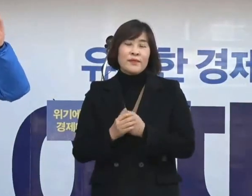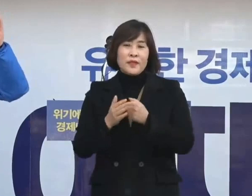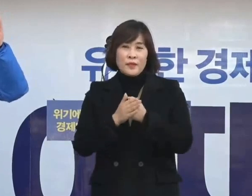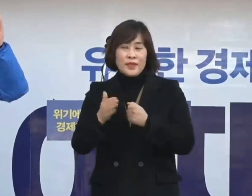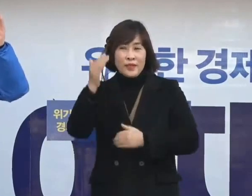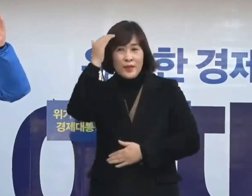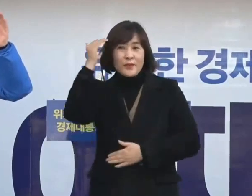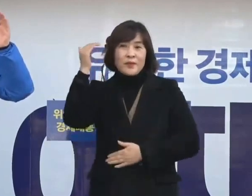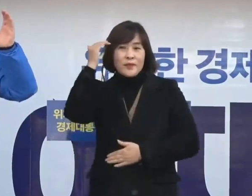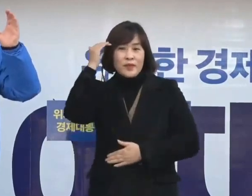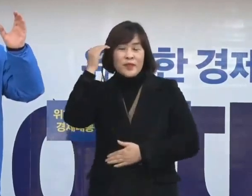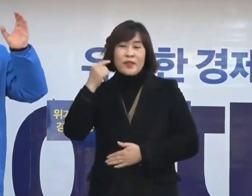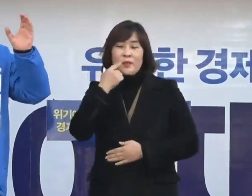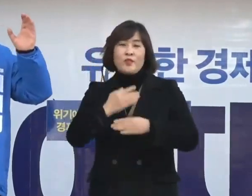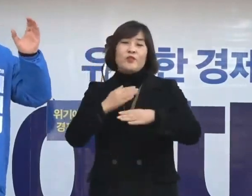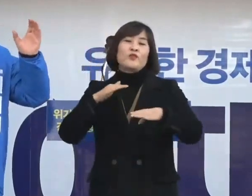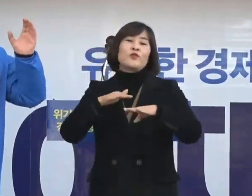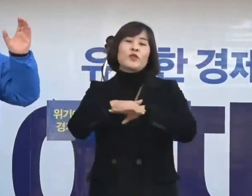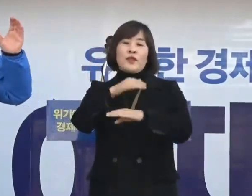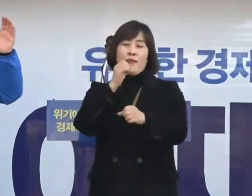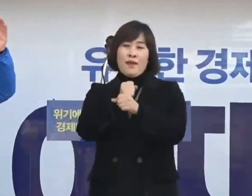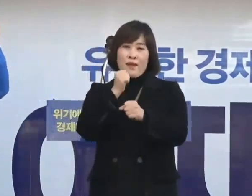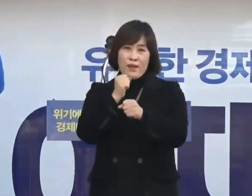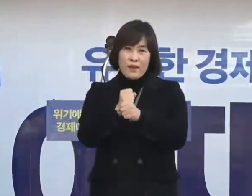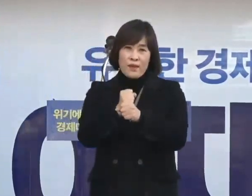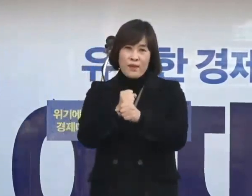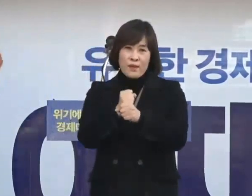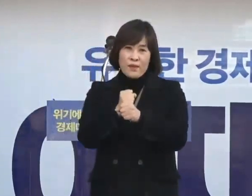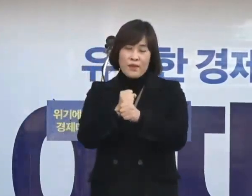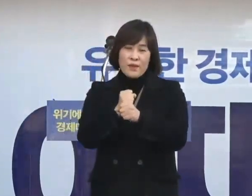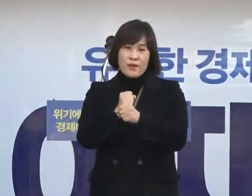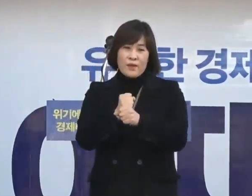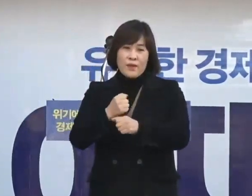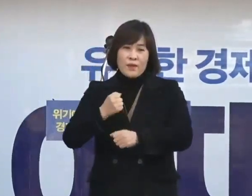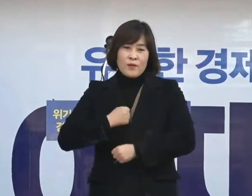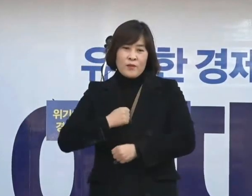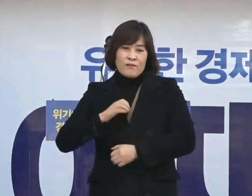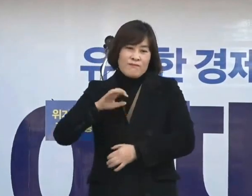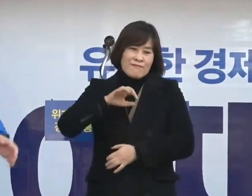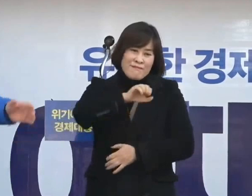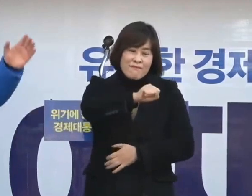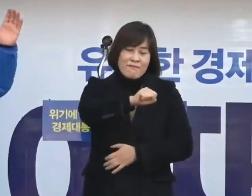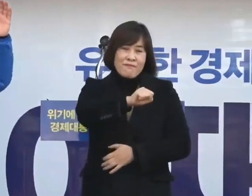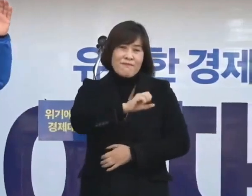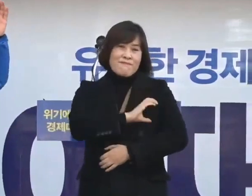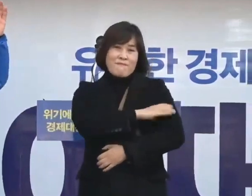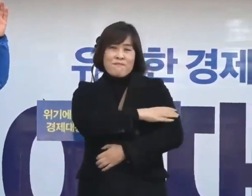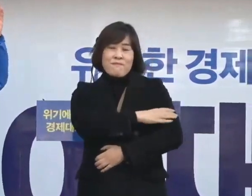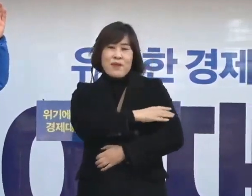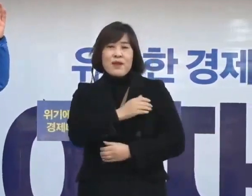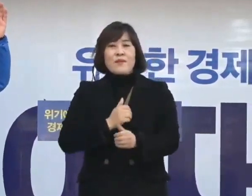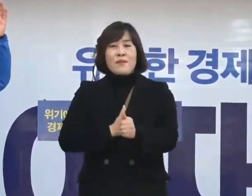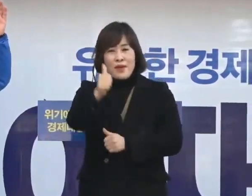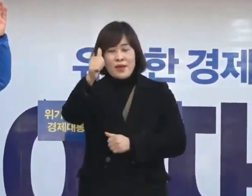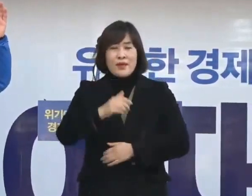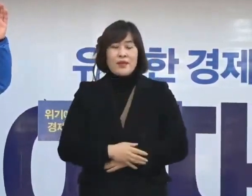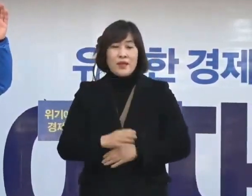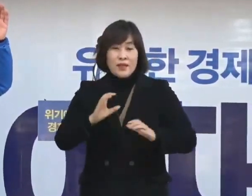그래서 대한민국의 민주주의를 만들어냈고 군사독재를 이겨냈고 이제는 세계